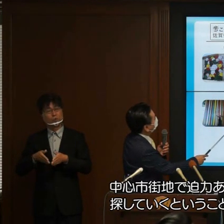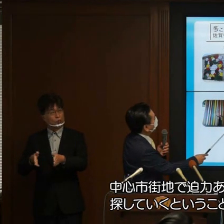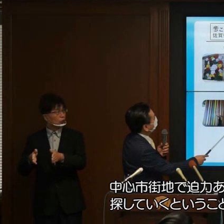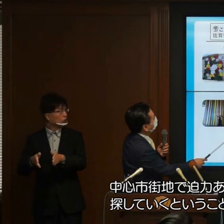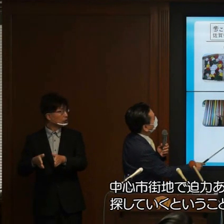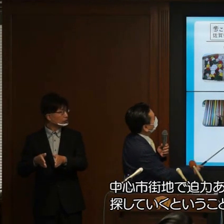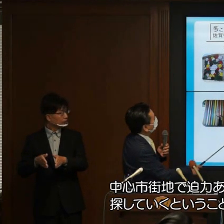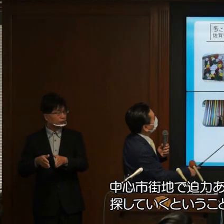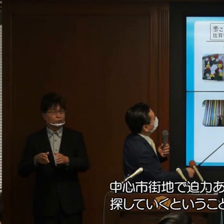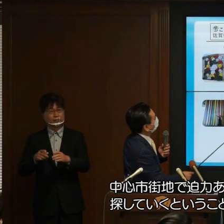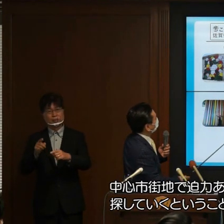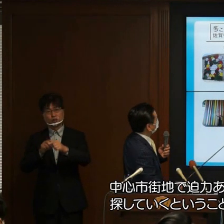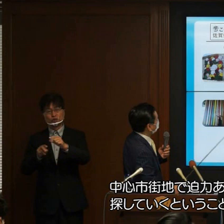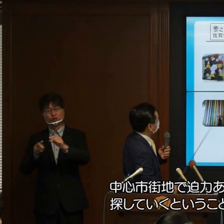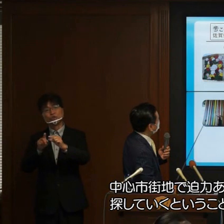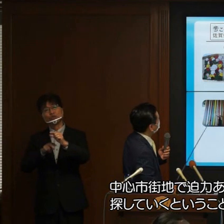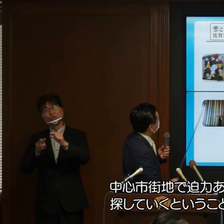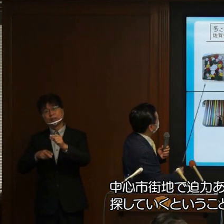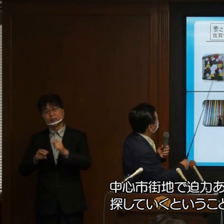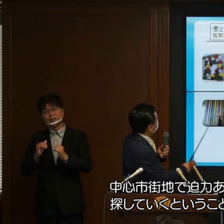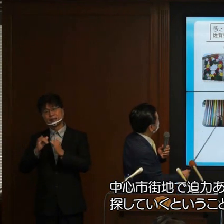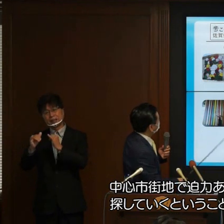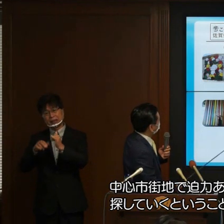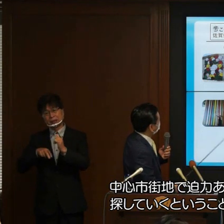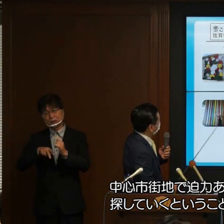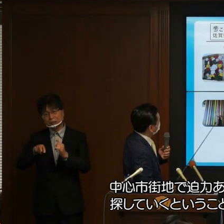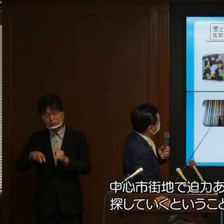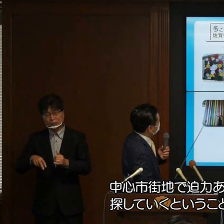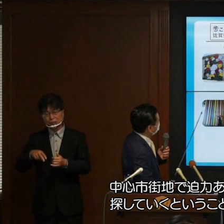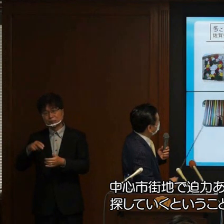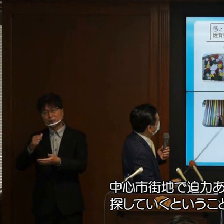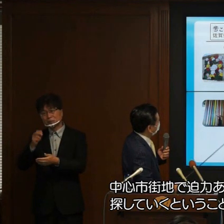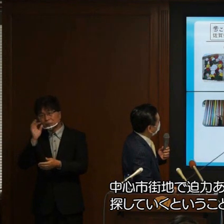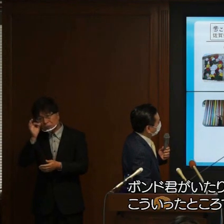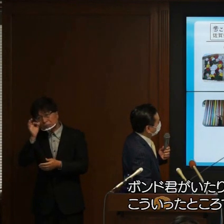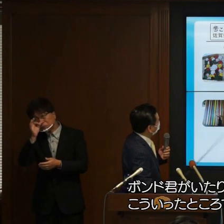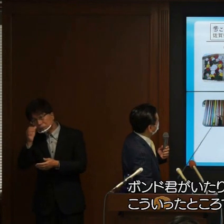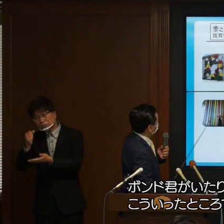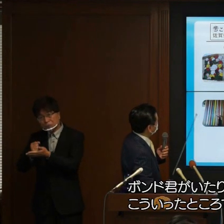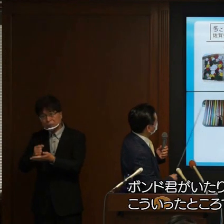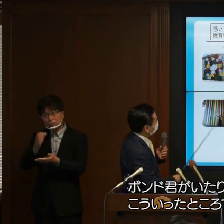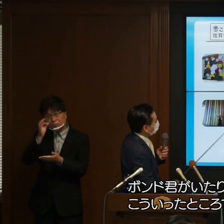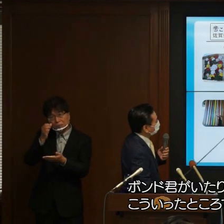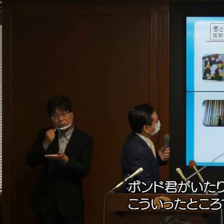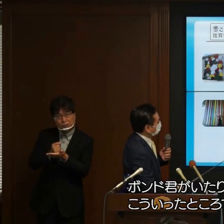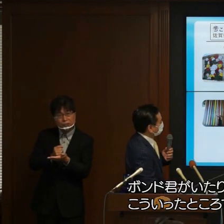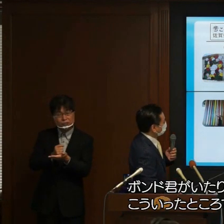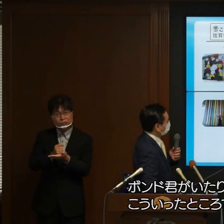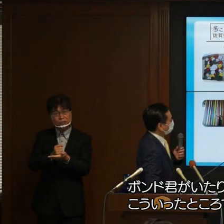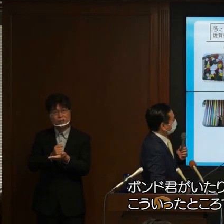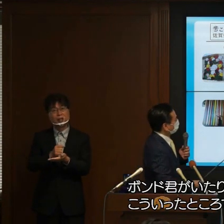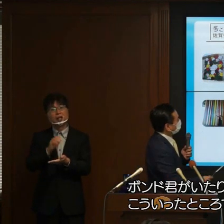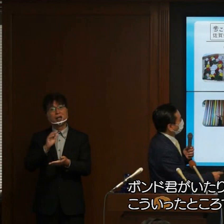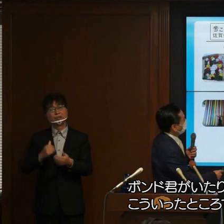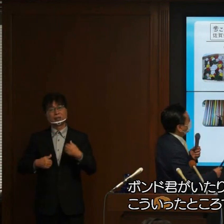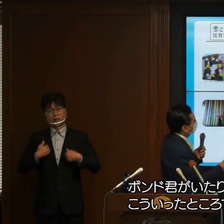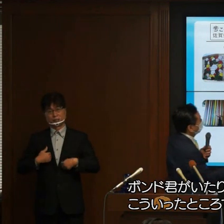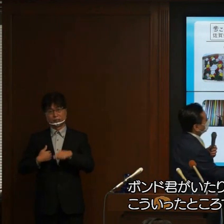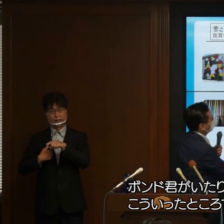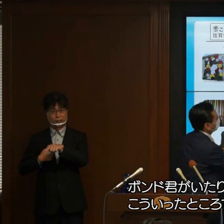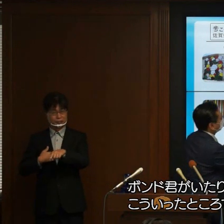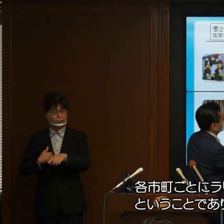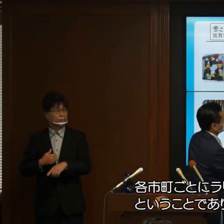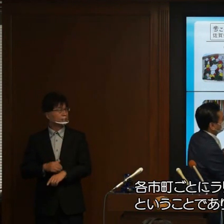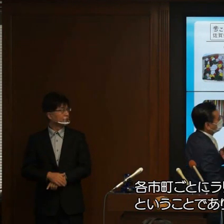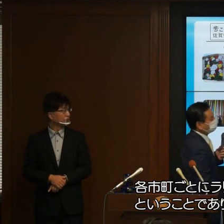街地で迫力あるウォールアートを探していくということでありまして、ボンド君がいたりもしますけれども、こういったところでこ